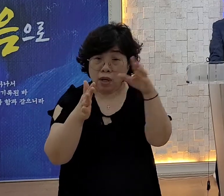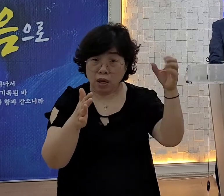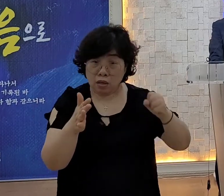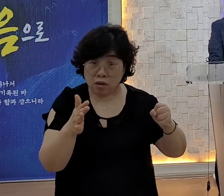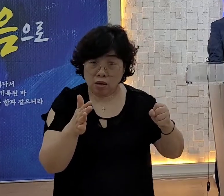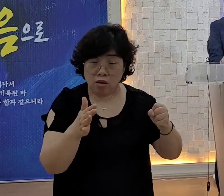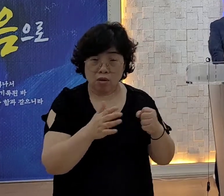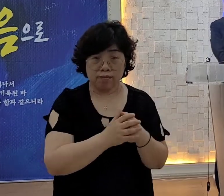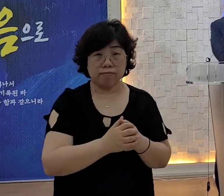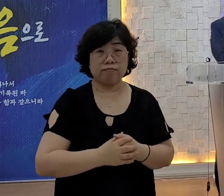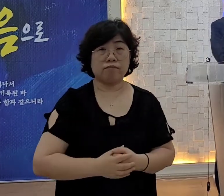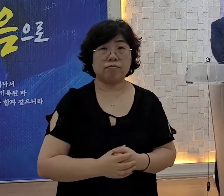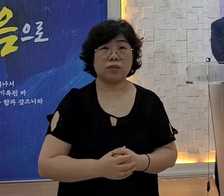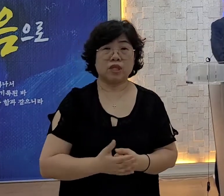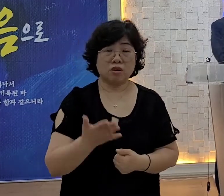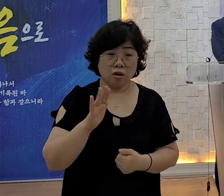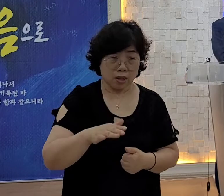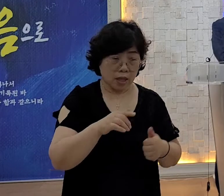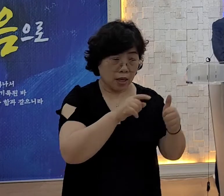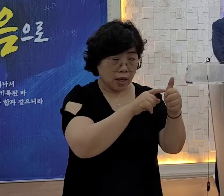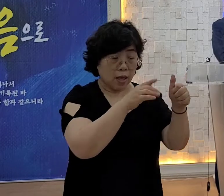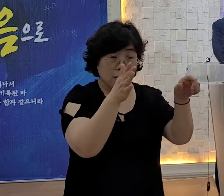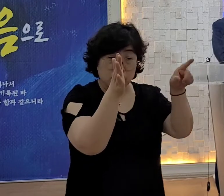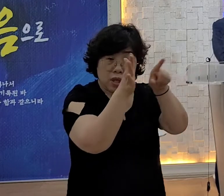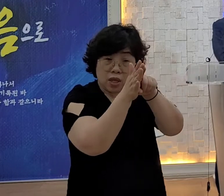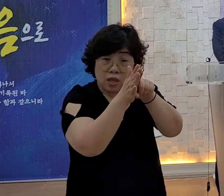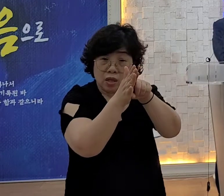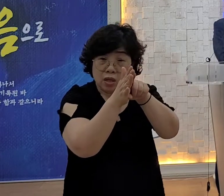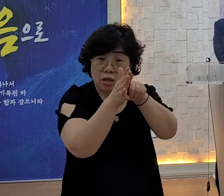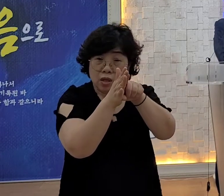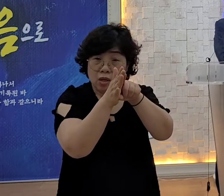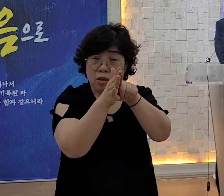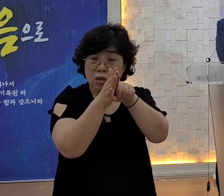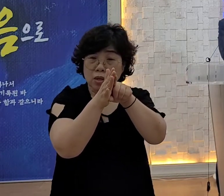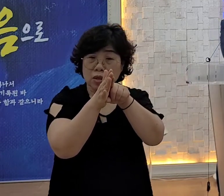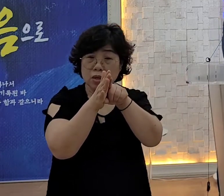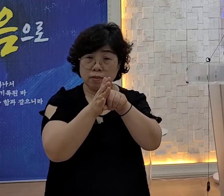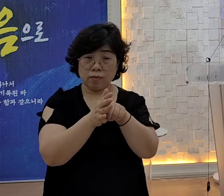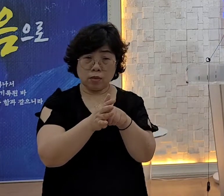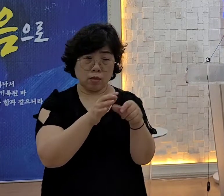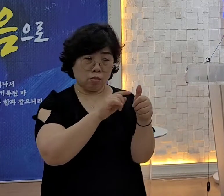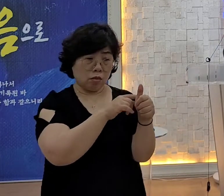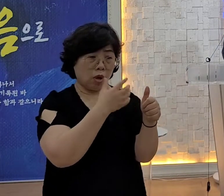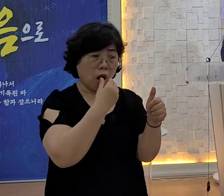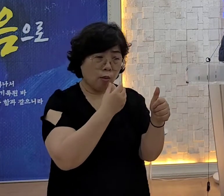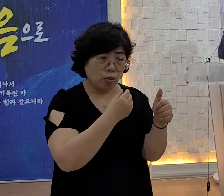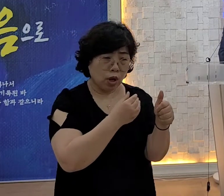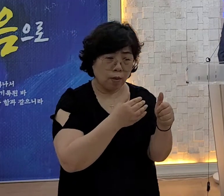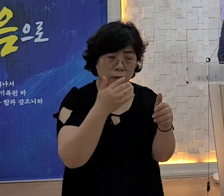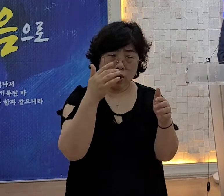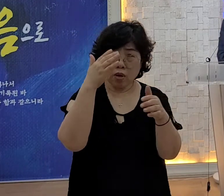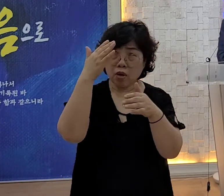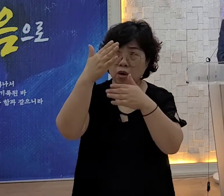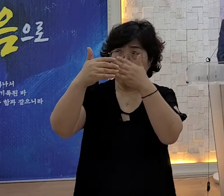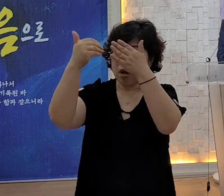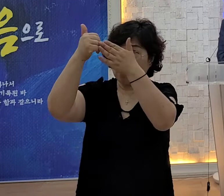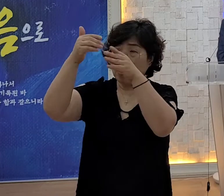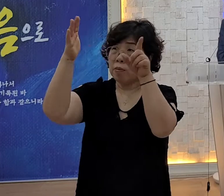그런데 여러분, 그 믿음이 무엇으로 드러났냐가 중요하잖아요. 우리가 자꾸 예수 믿으면 천국